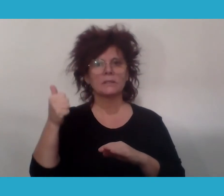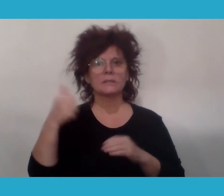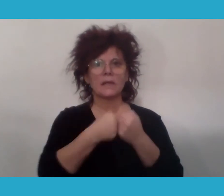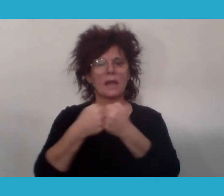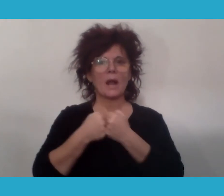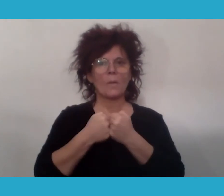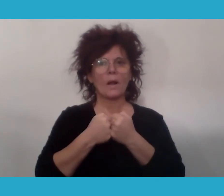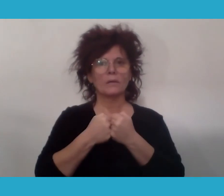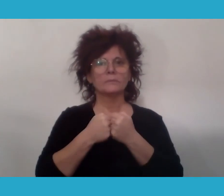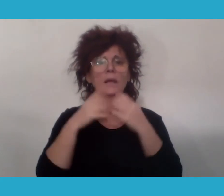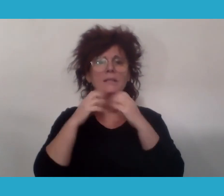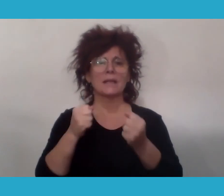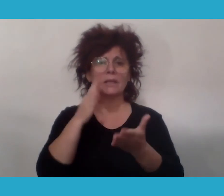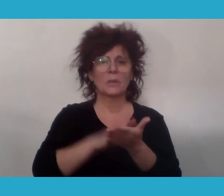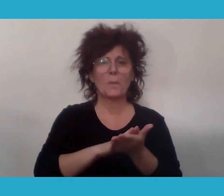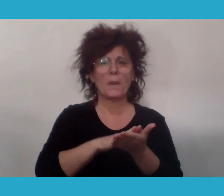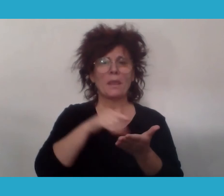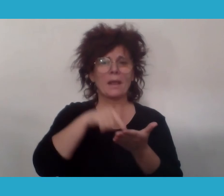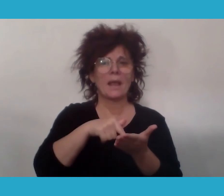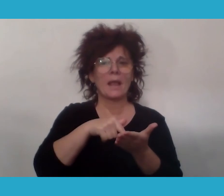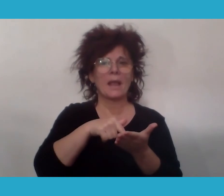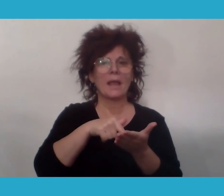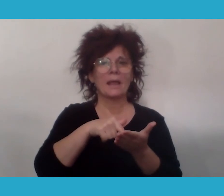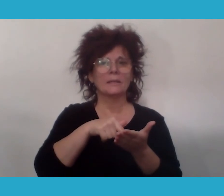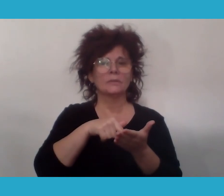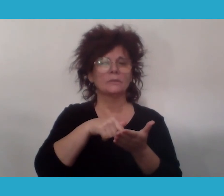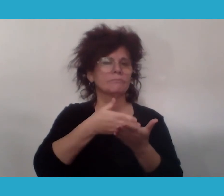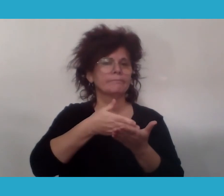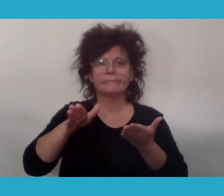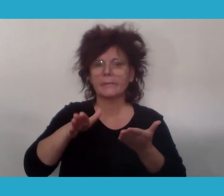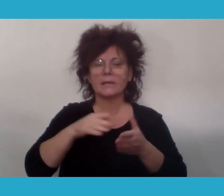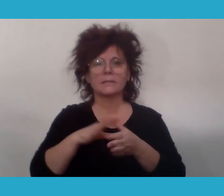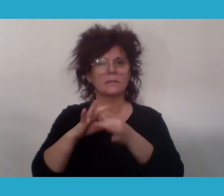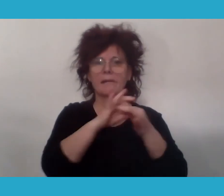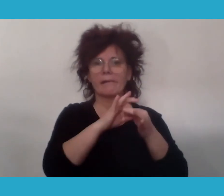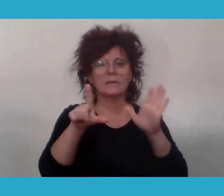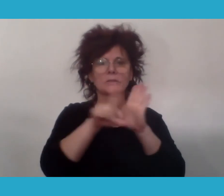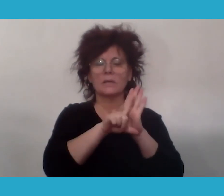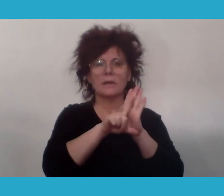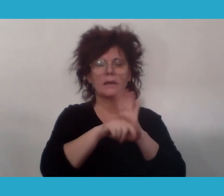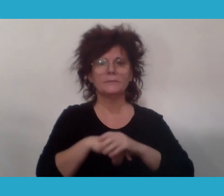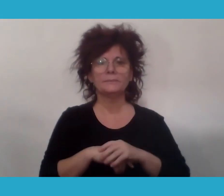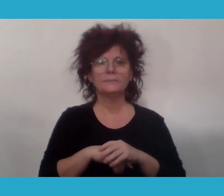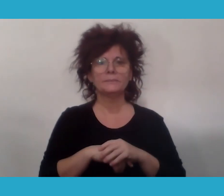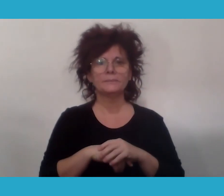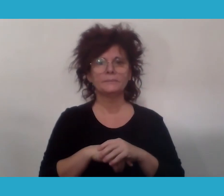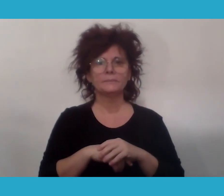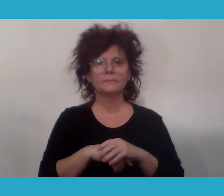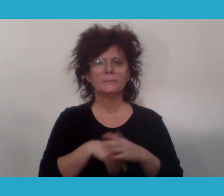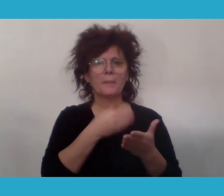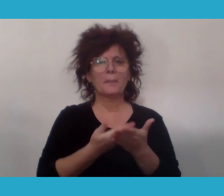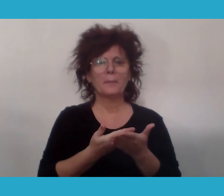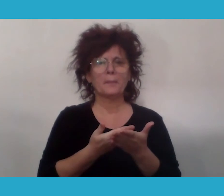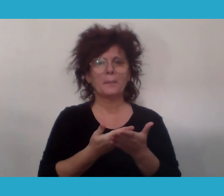Asimismo, solicita al señor secretario proceda a rechazar el estudio de impacto ambiental de conformidad a lo establecido en el artículo 17 de la Ley 10.208,